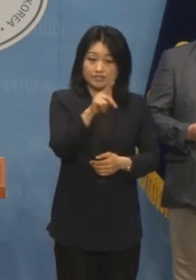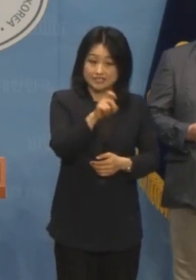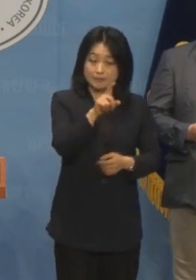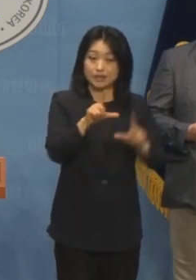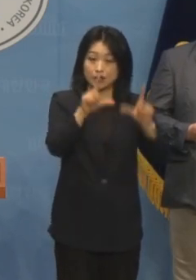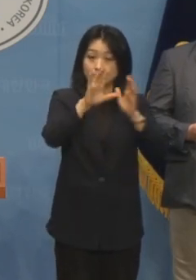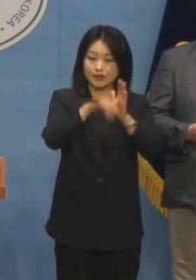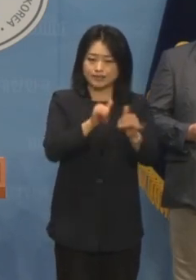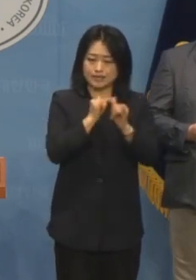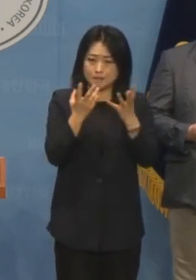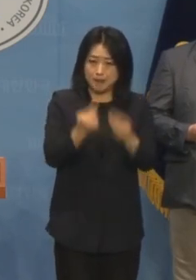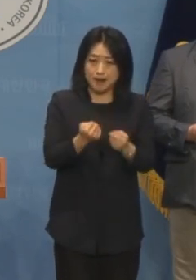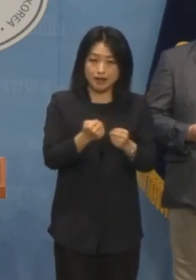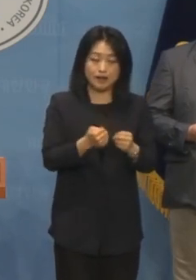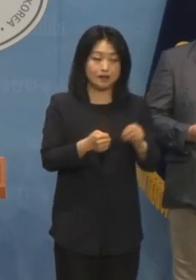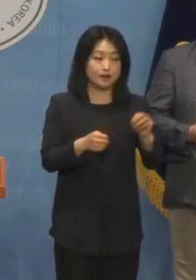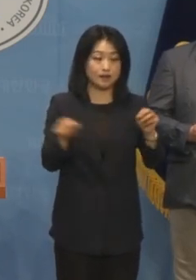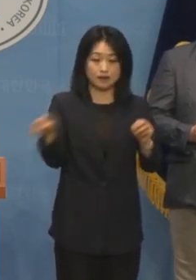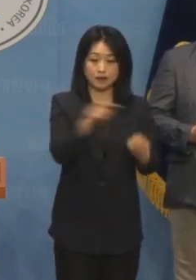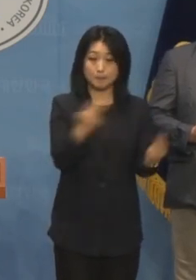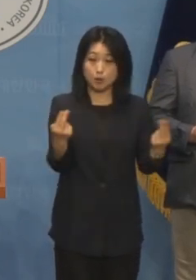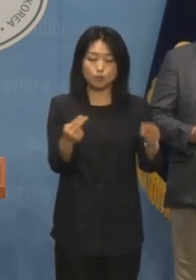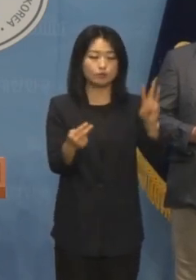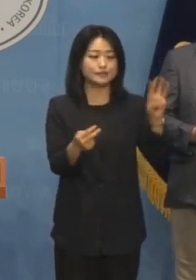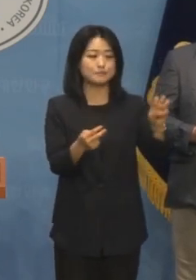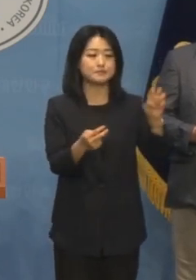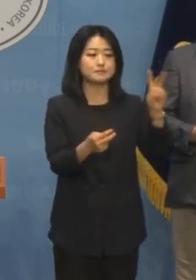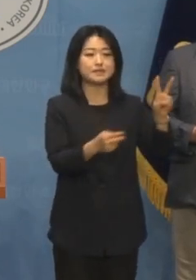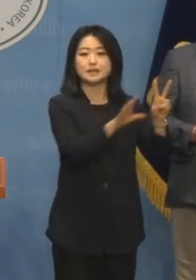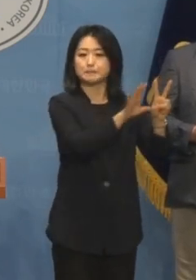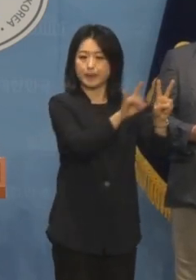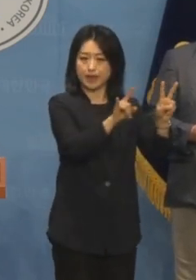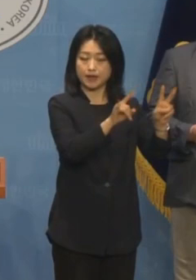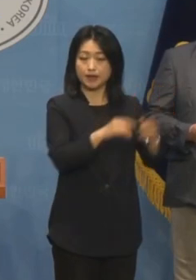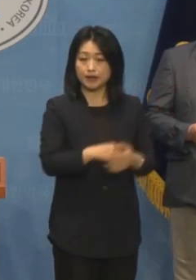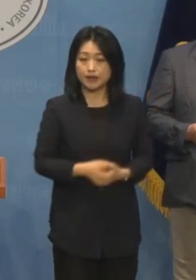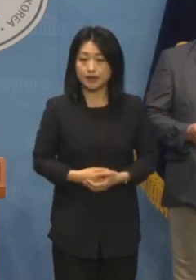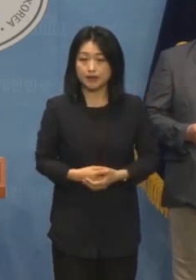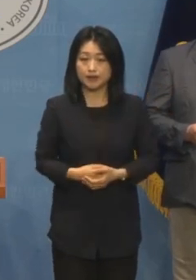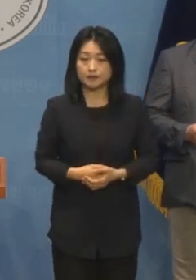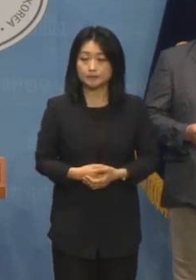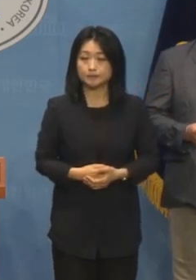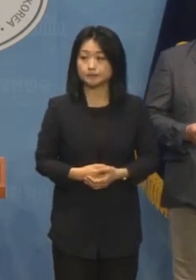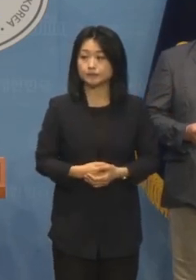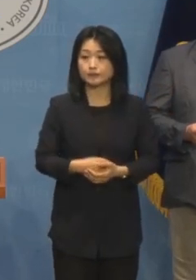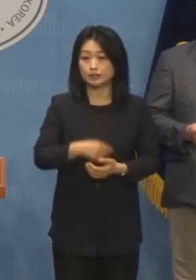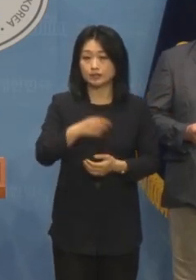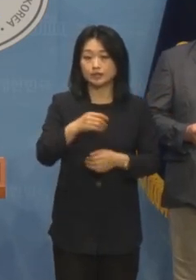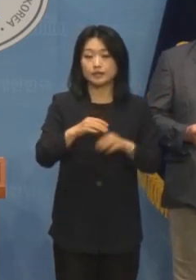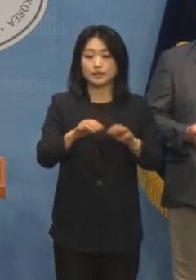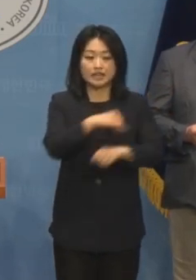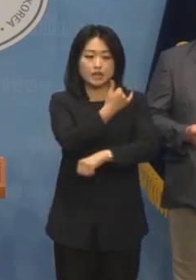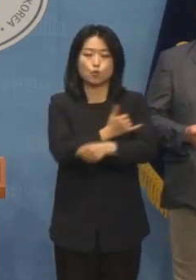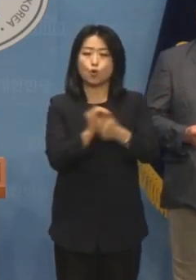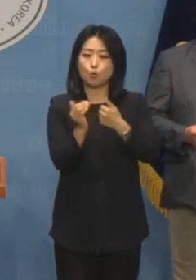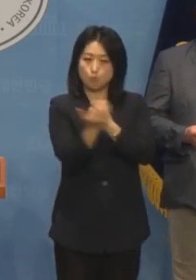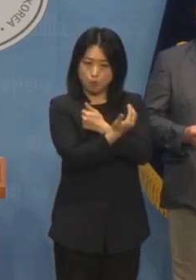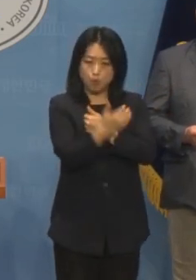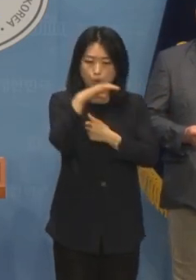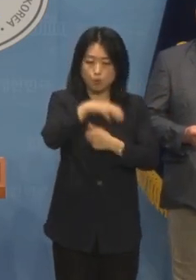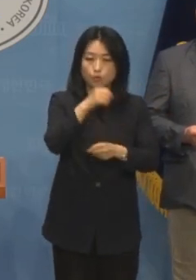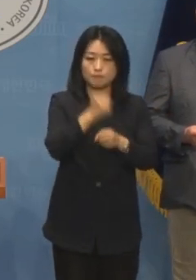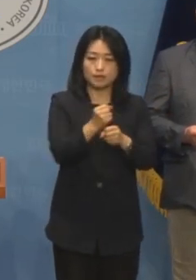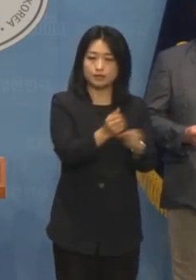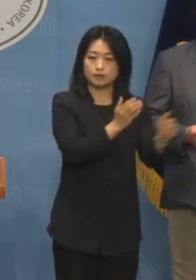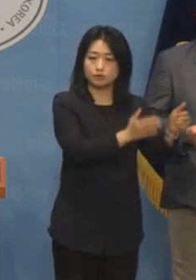2011년의 경우에는 무려 32배 수준의 차이가 납니다. 이제 수사기관은 인권보호기관으로 거듭나야